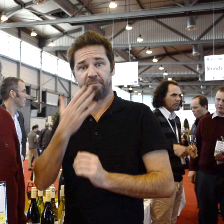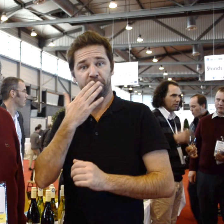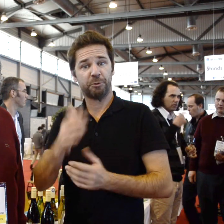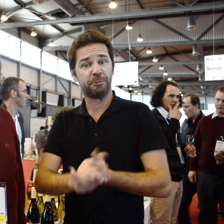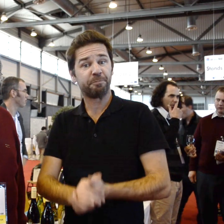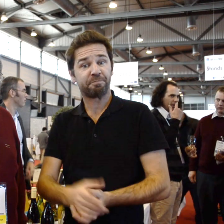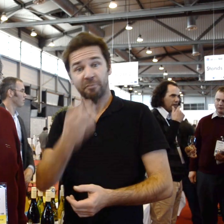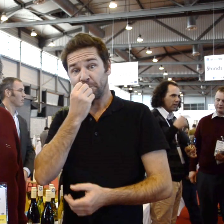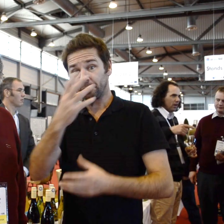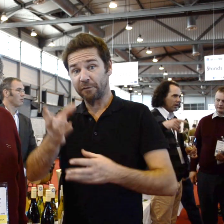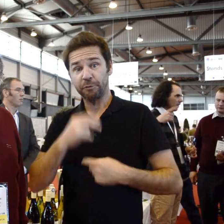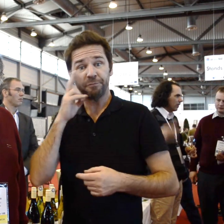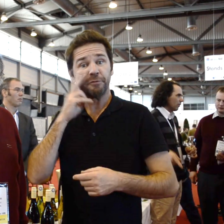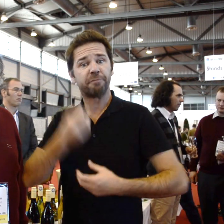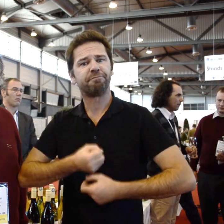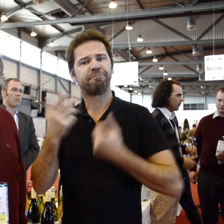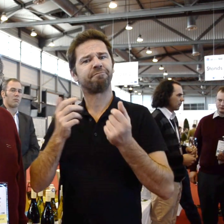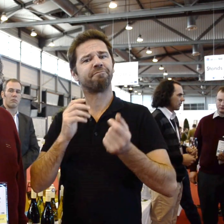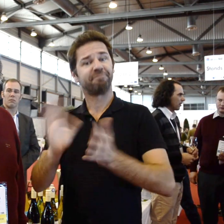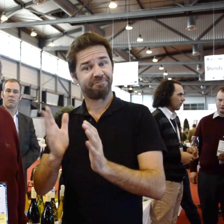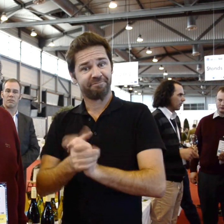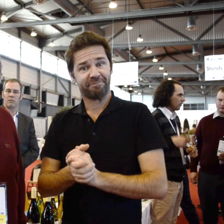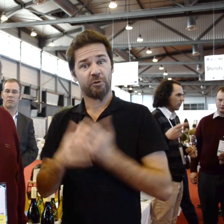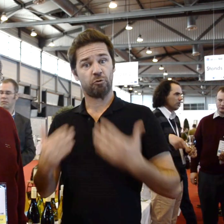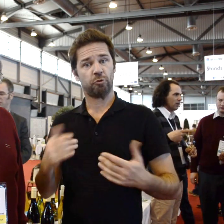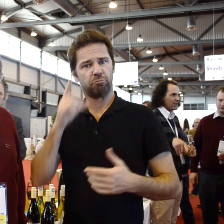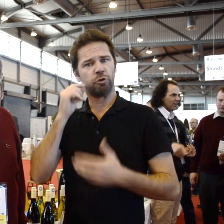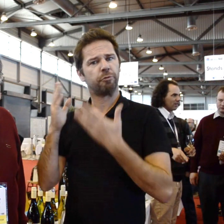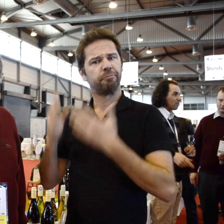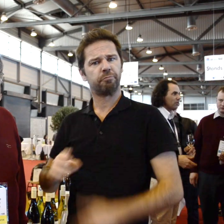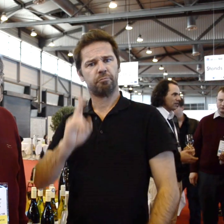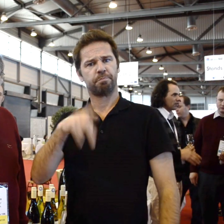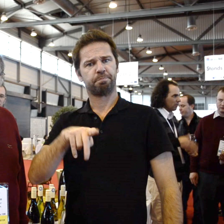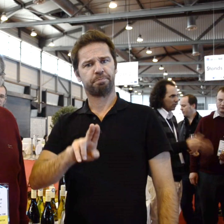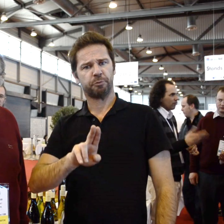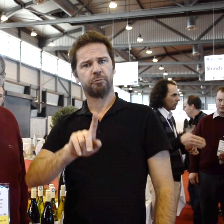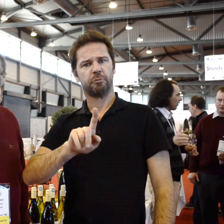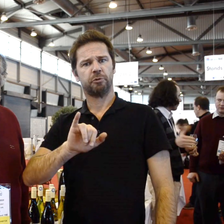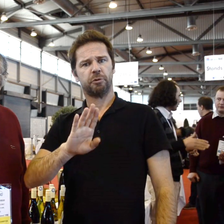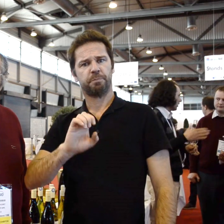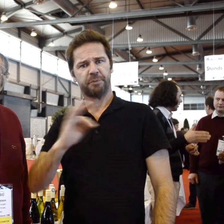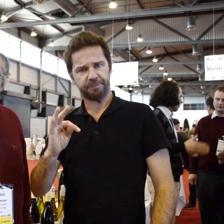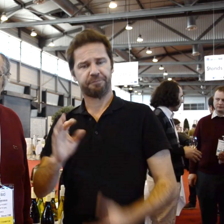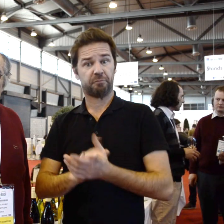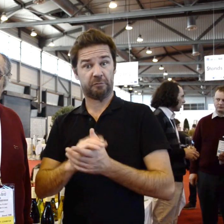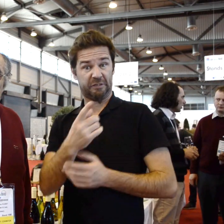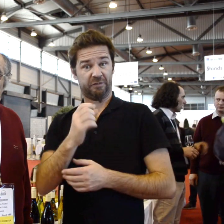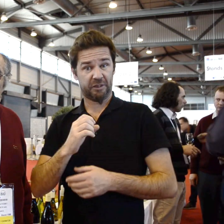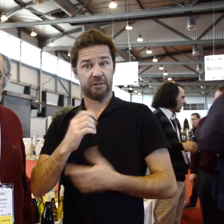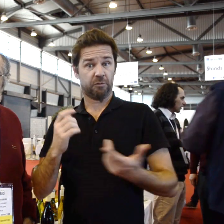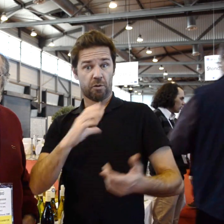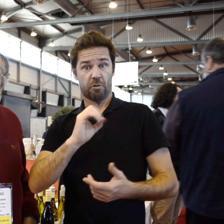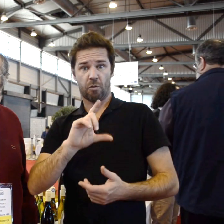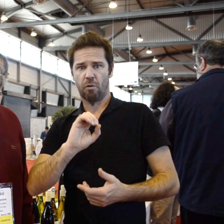Bonjour et bienvenue à Parler avec les mains. Nous sommes aujourd'hui avec Monsieur Pujibé du domaine Colombette à côté de Béziers.